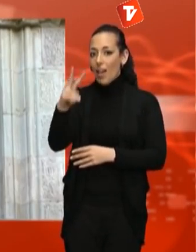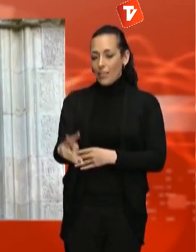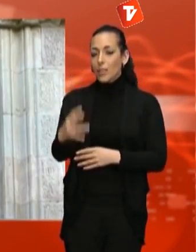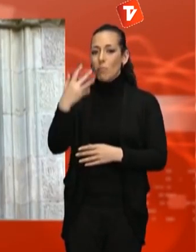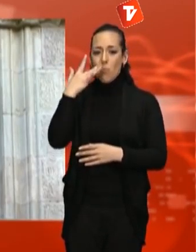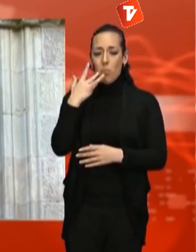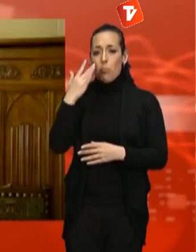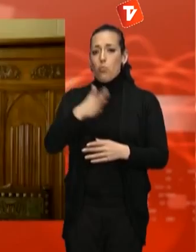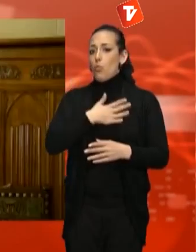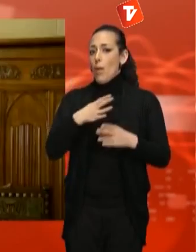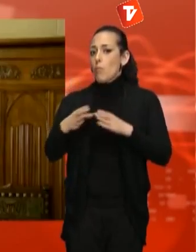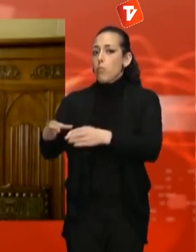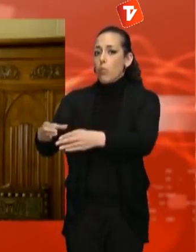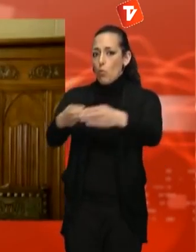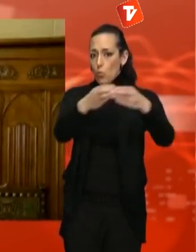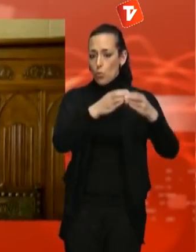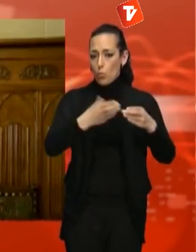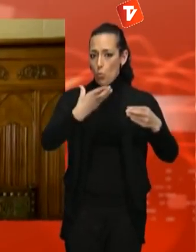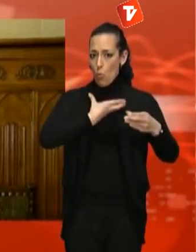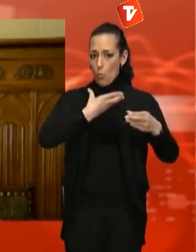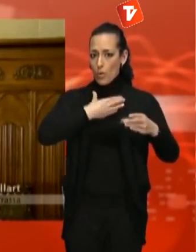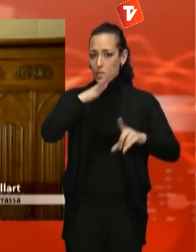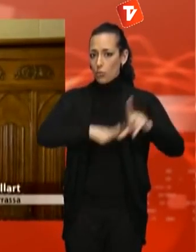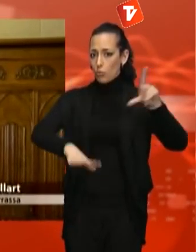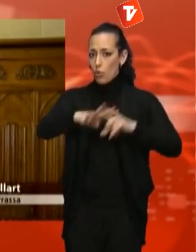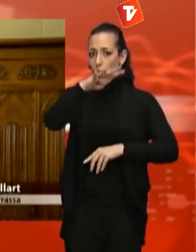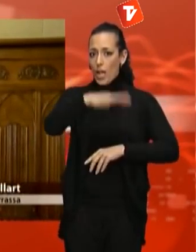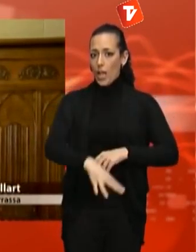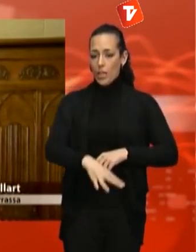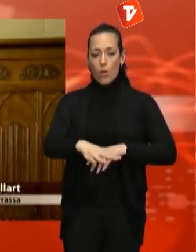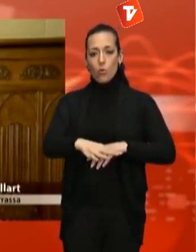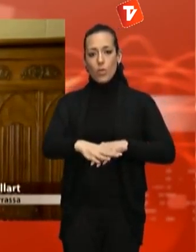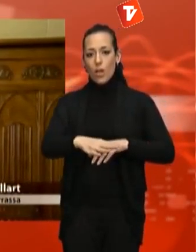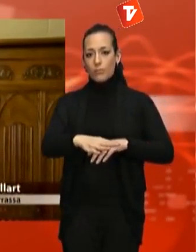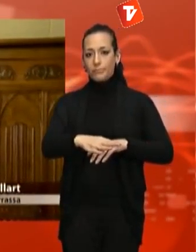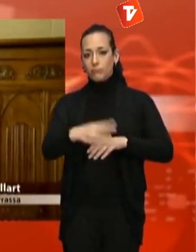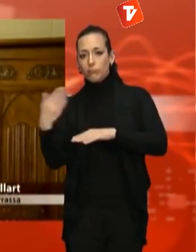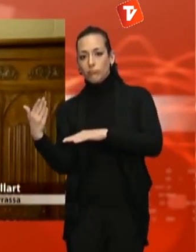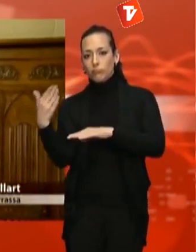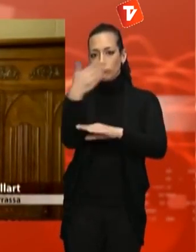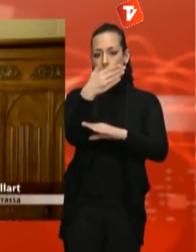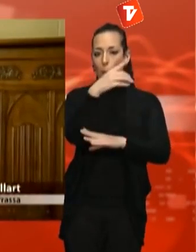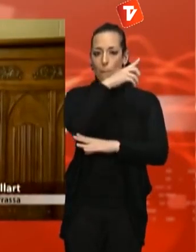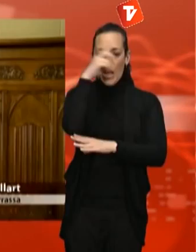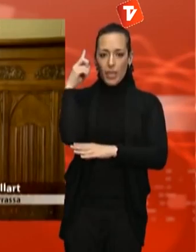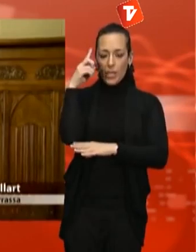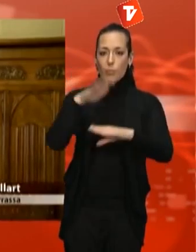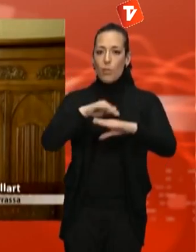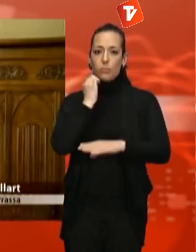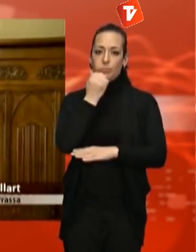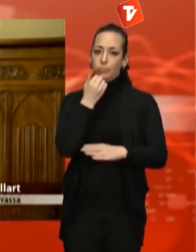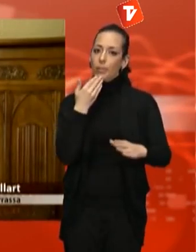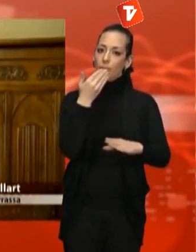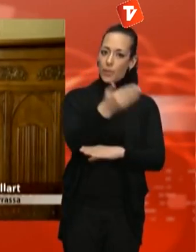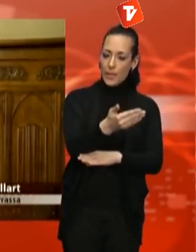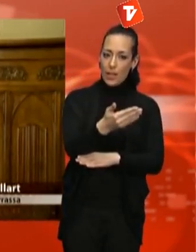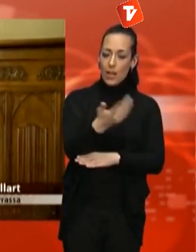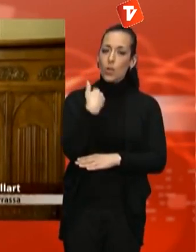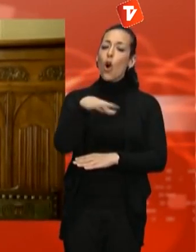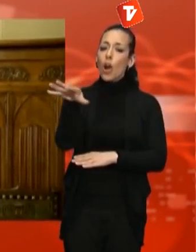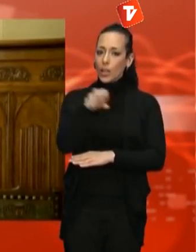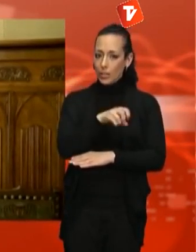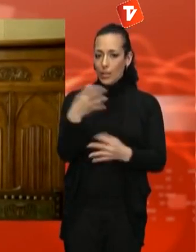administracions. Evidentment jo entenc la situació de les finances de la Generalitat, entenc que l'Estat no paga el que deu a Catalunya i això al final acaba